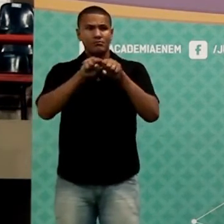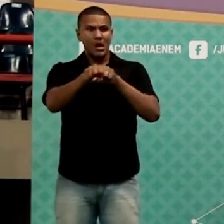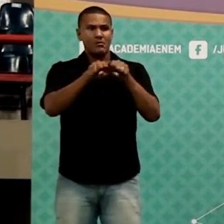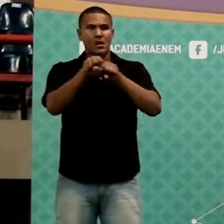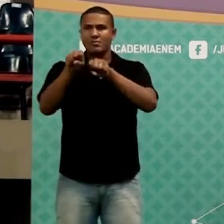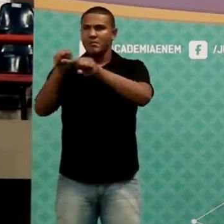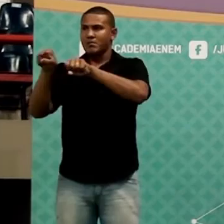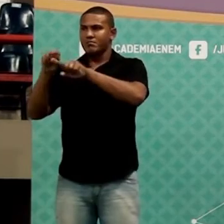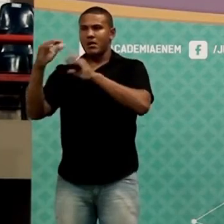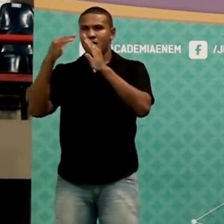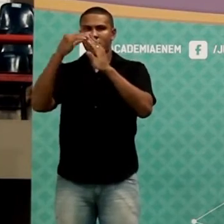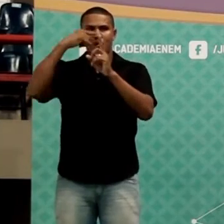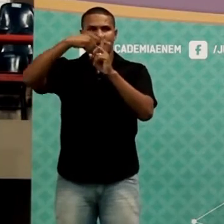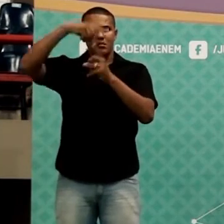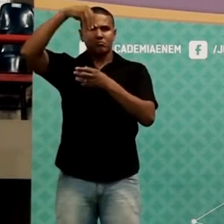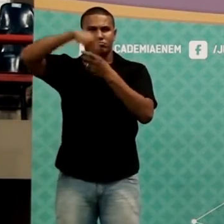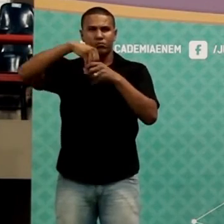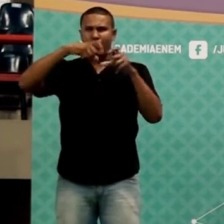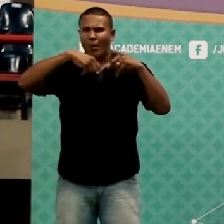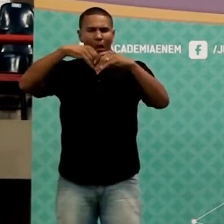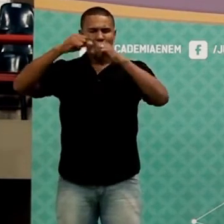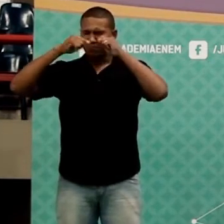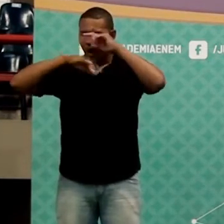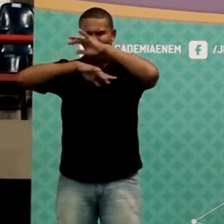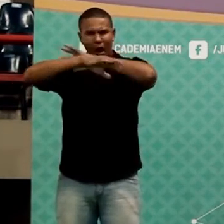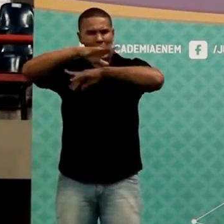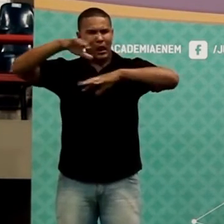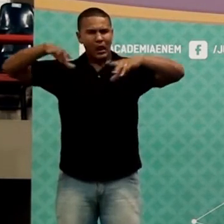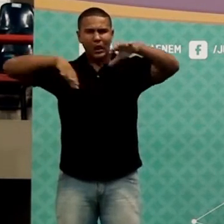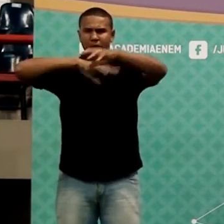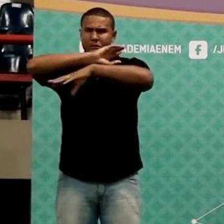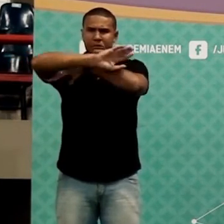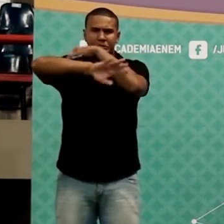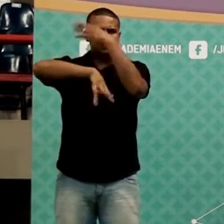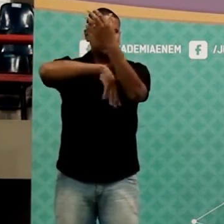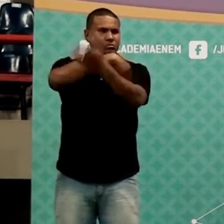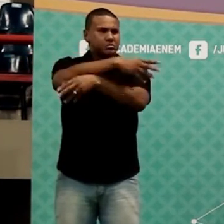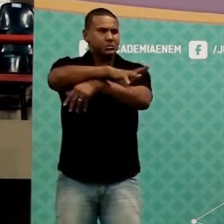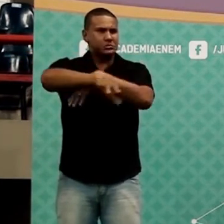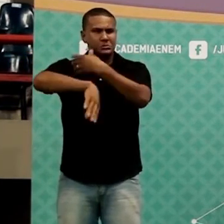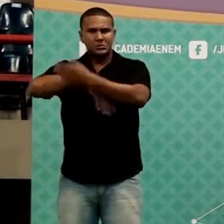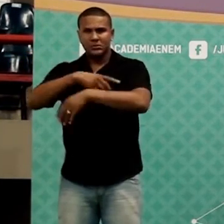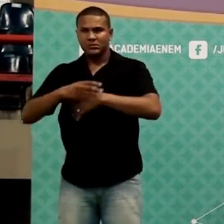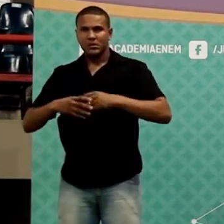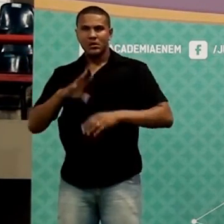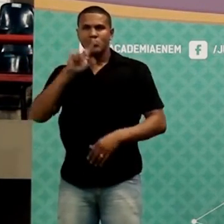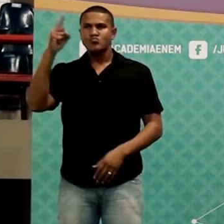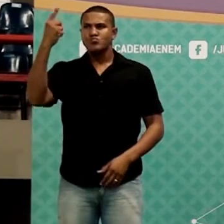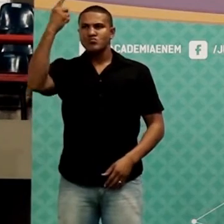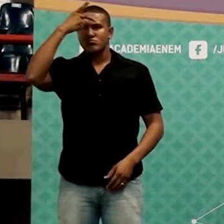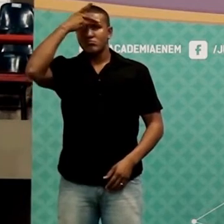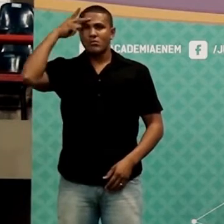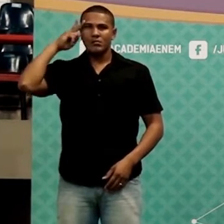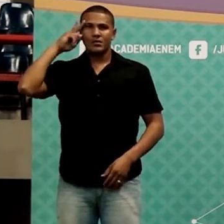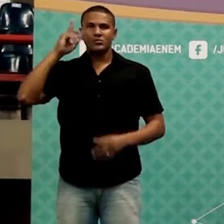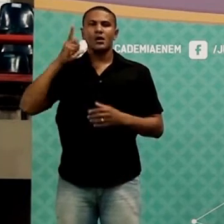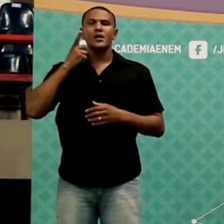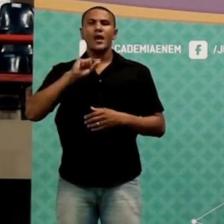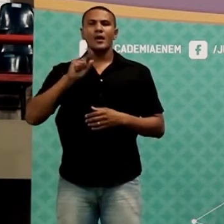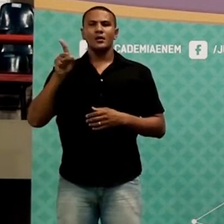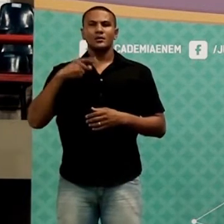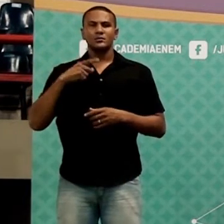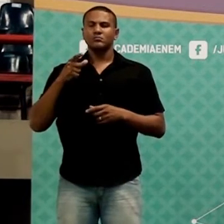igreja. O medo e o caos tomaram conta da Alemanha. Só tem uma pessoa que pode reverter isso. Quem é? O